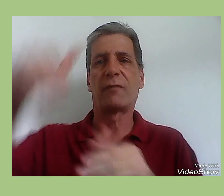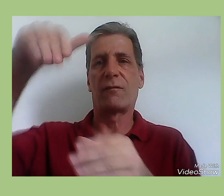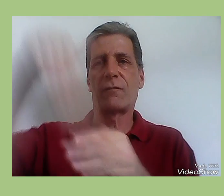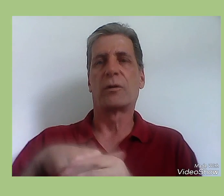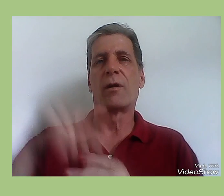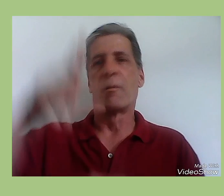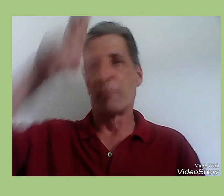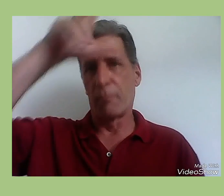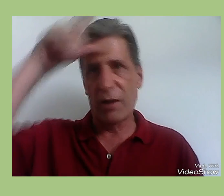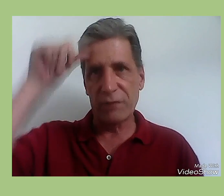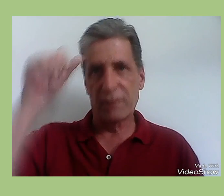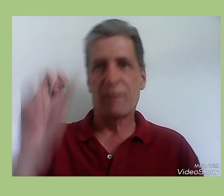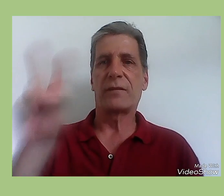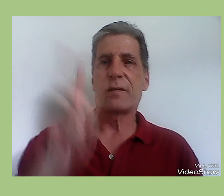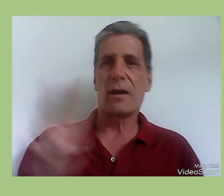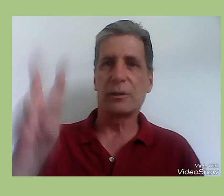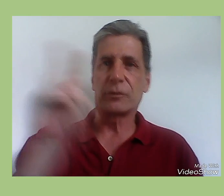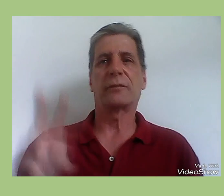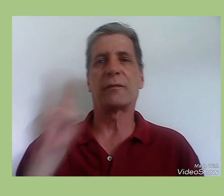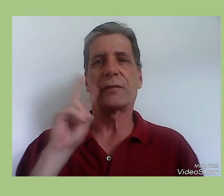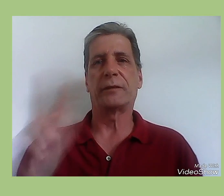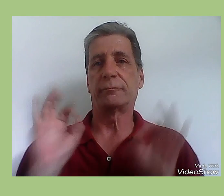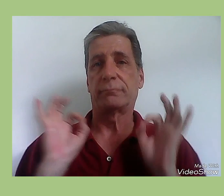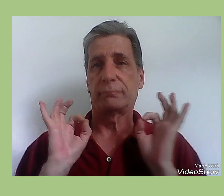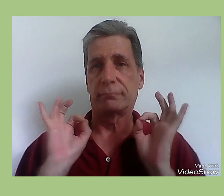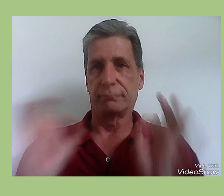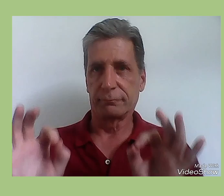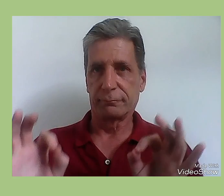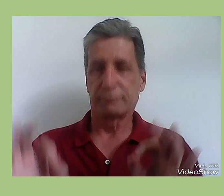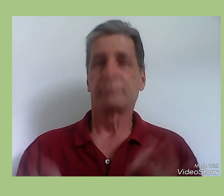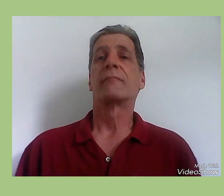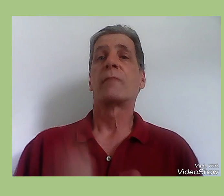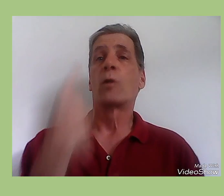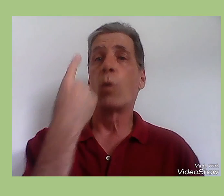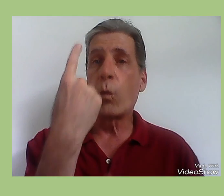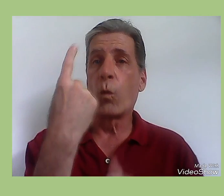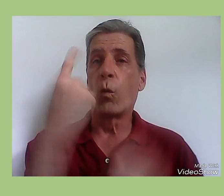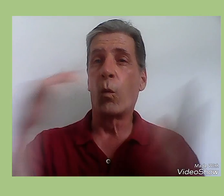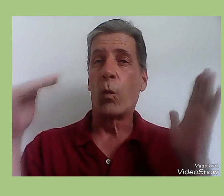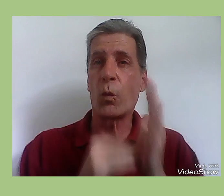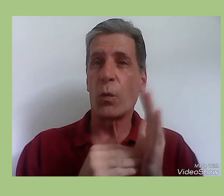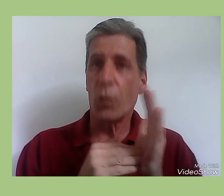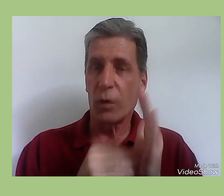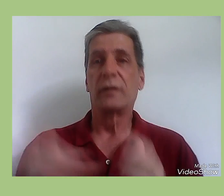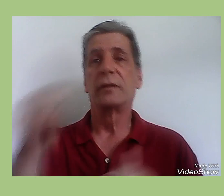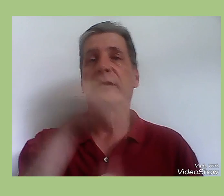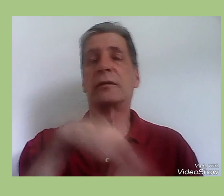nesse momento. Eu, pessoalmente, acho, até está escrito lá, o Senado como órgão judiciário é uma votação, então, portanto, com essa